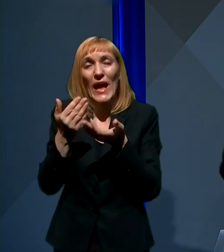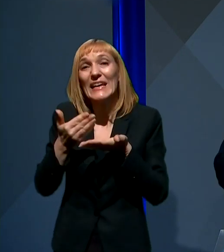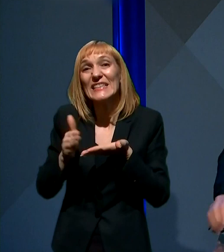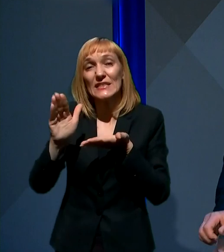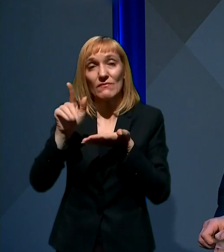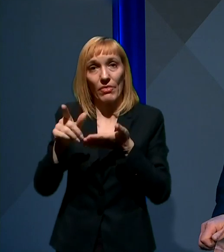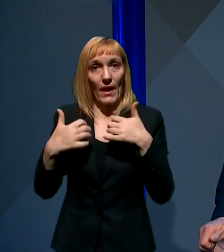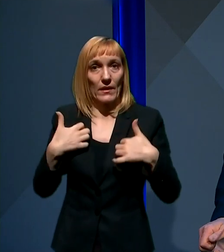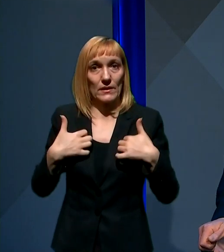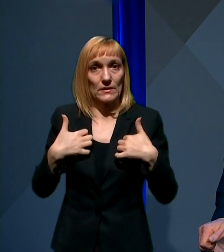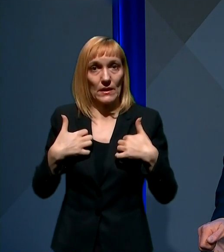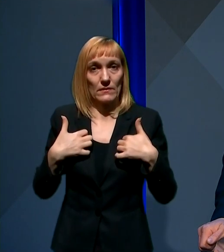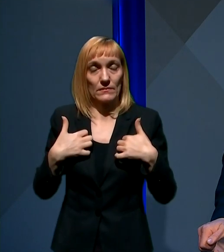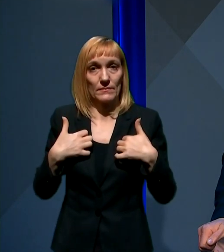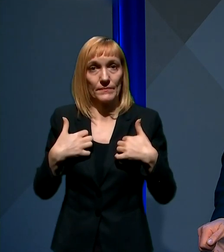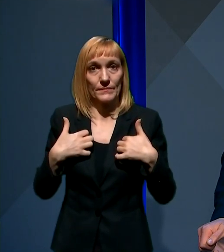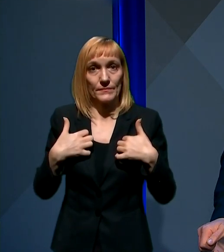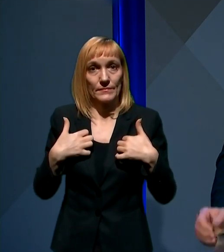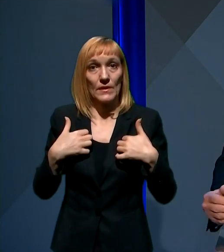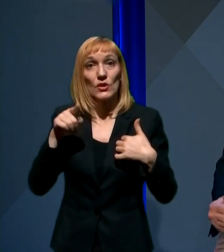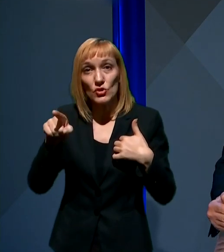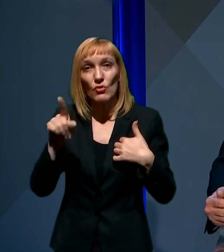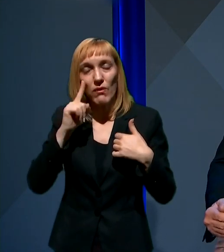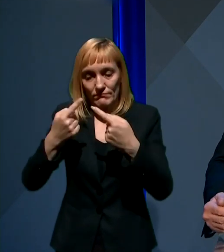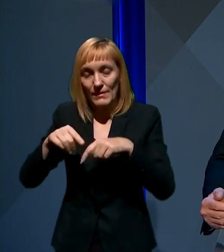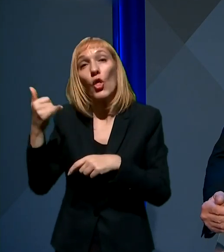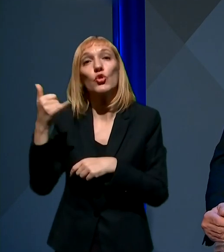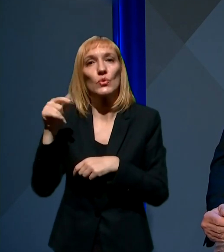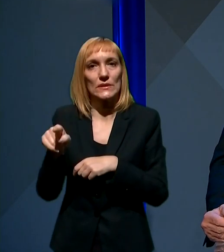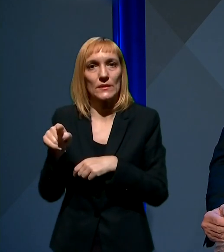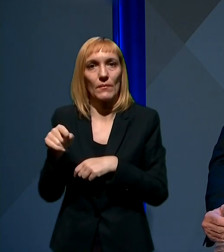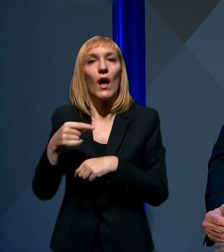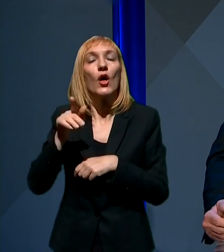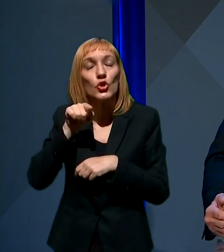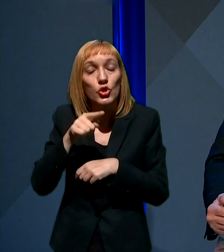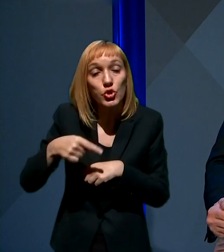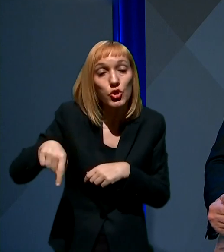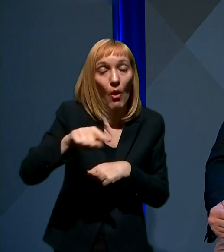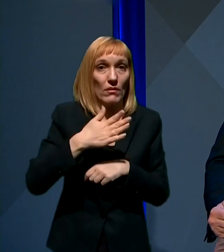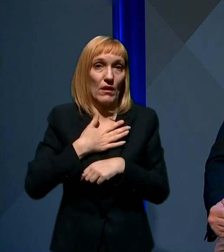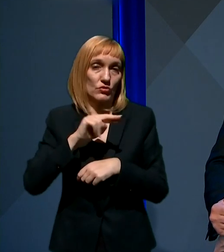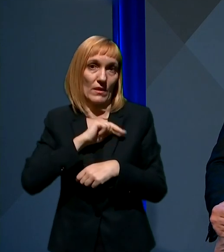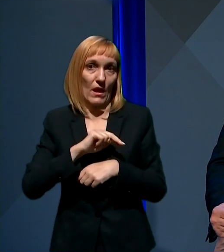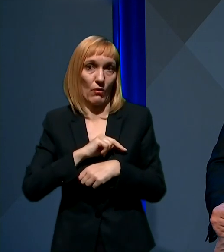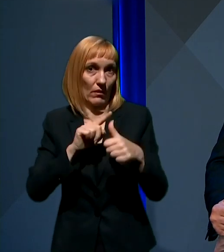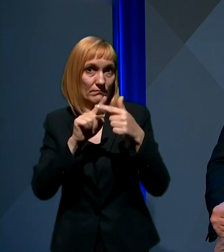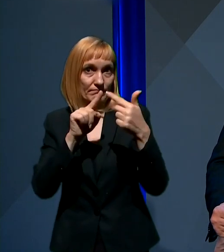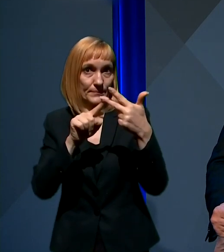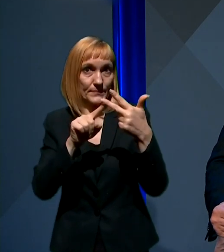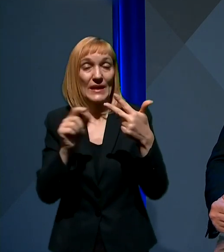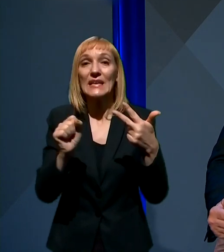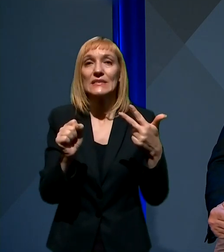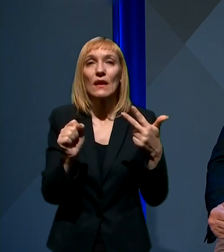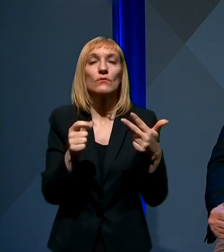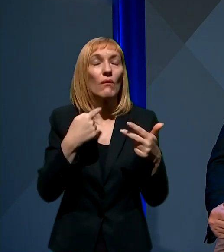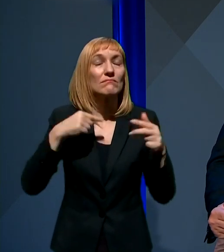tega izpostavljam turizem. To je naša naloga. Zato pozivam vse